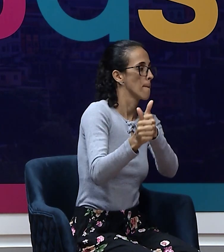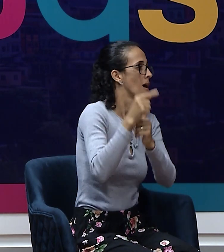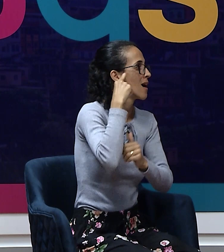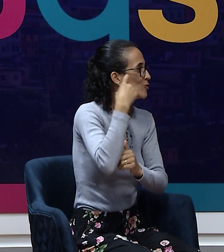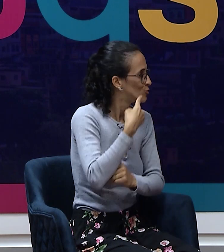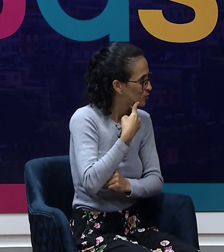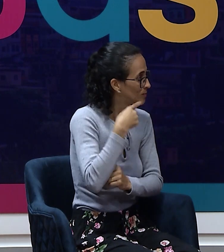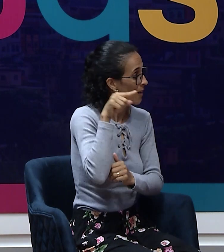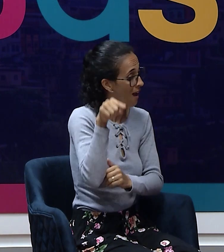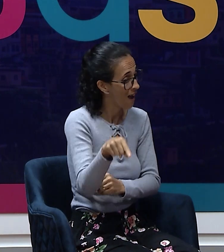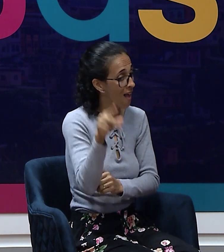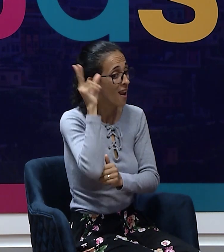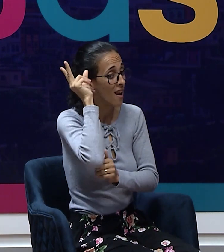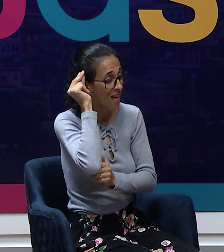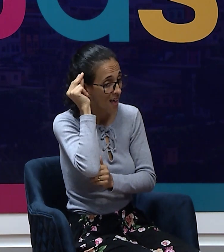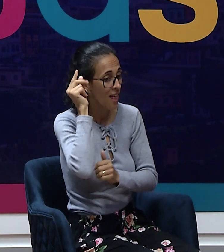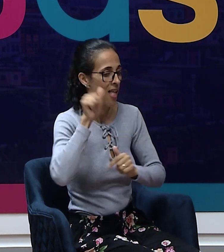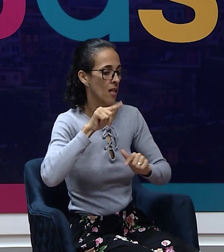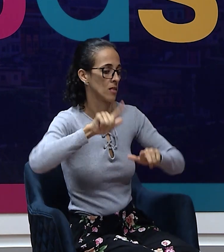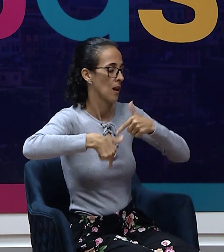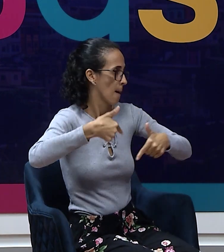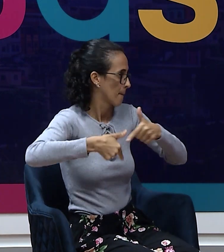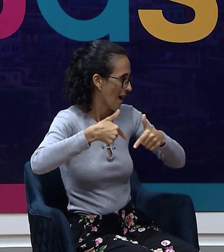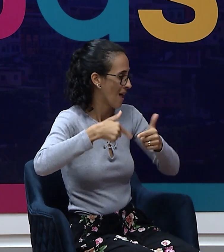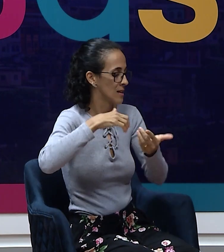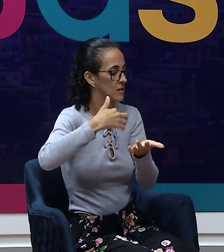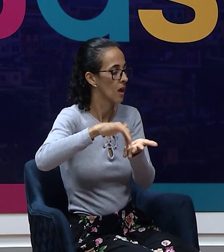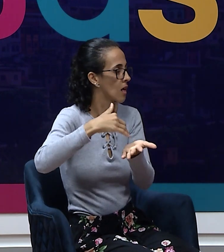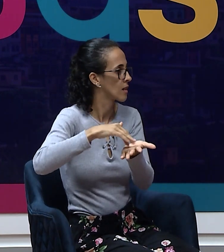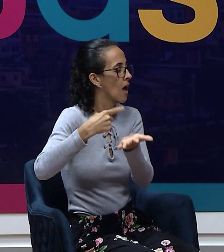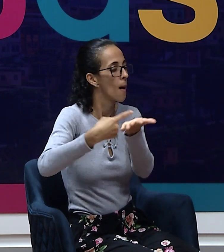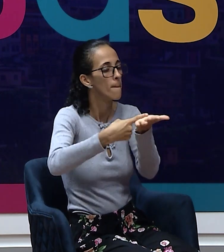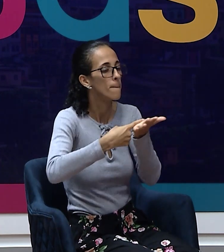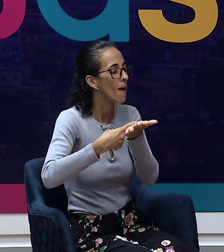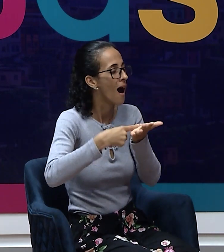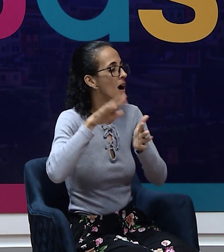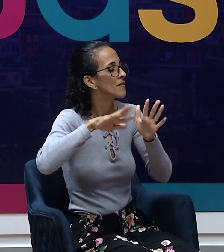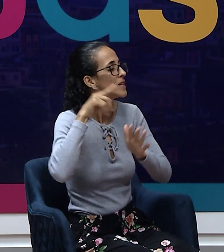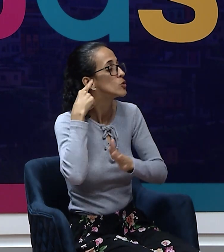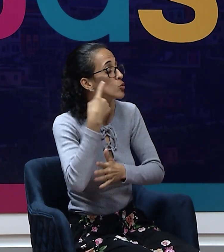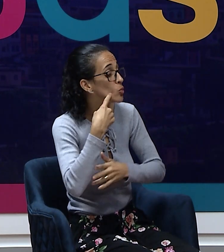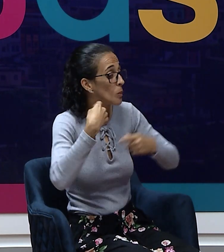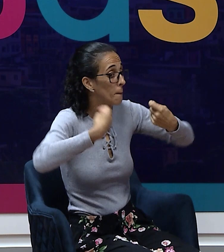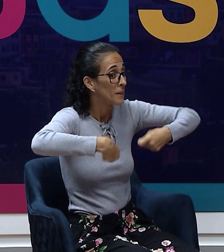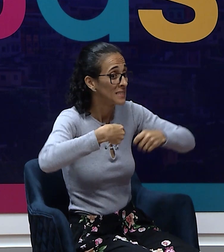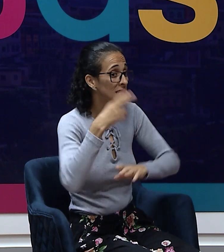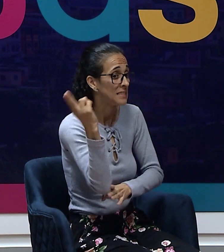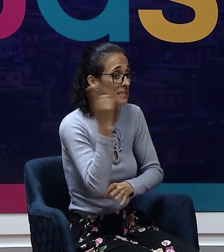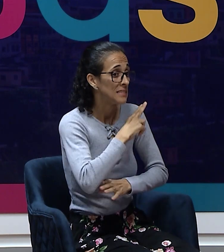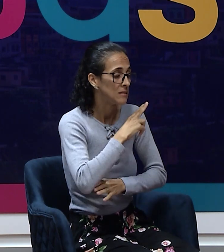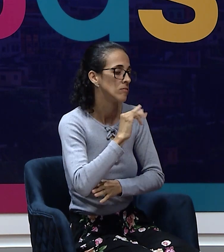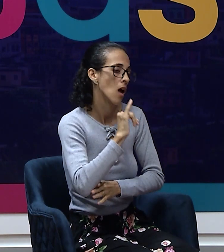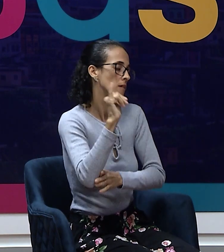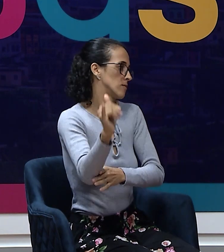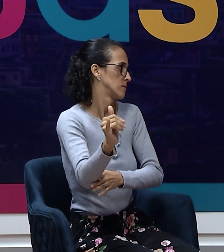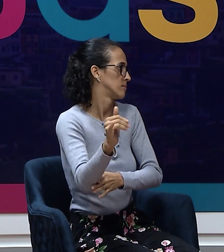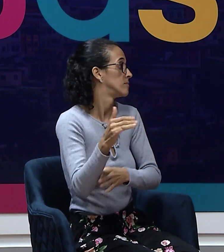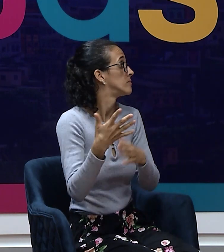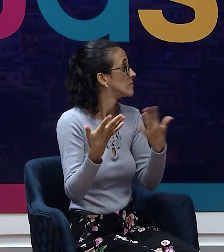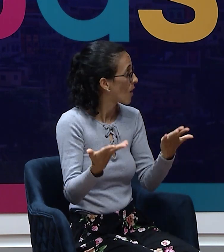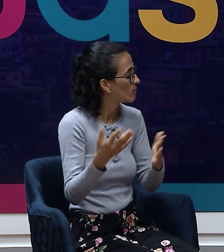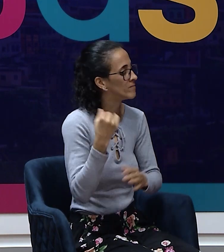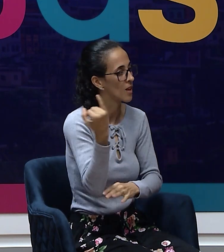tradutora e intérprete que acompanha a comunidade surda, e a Helena, ela trabalha como secretária lá no Cas Libras,